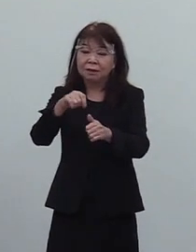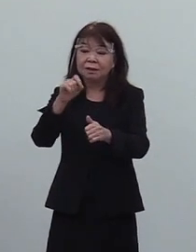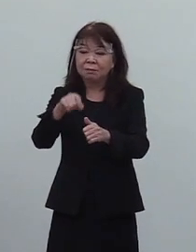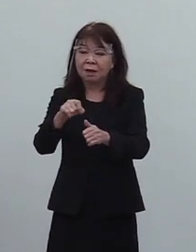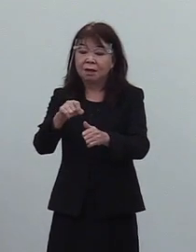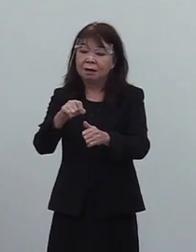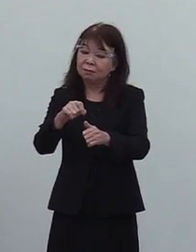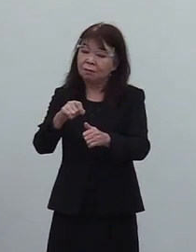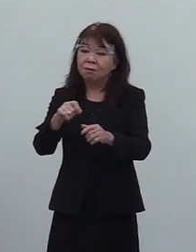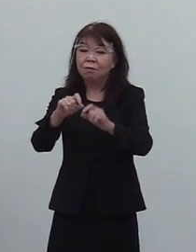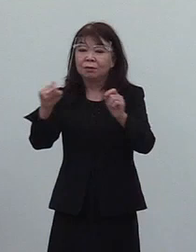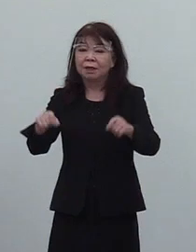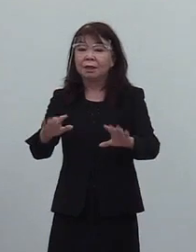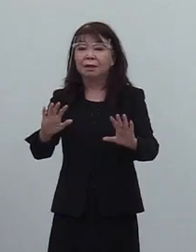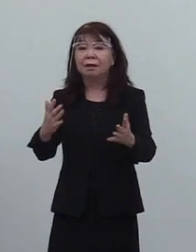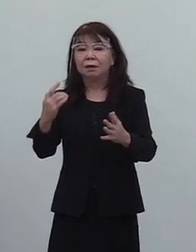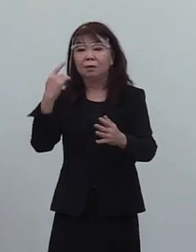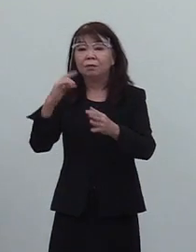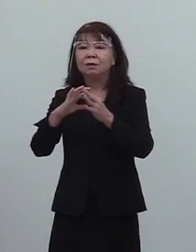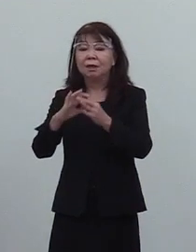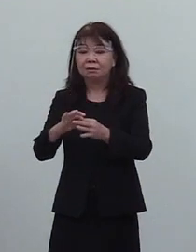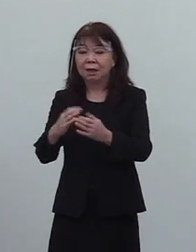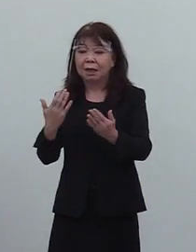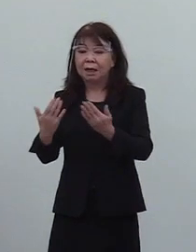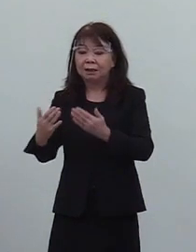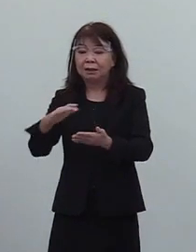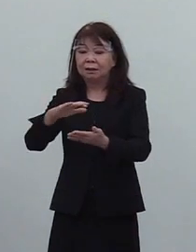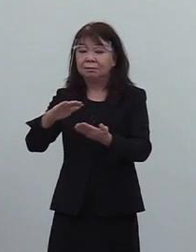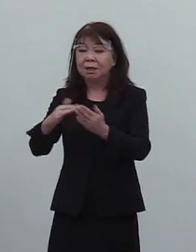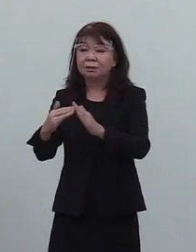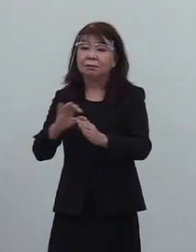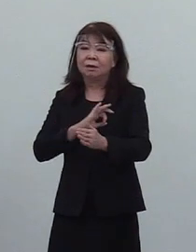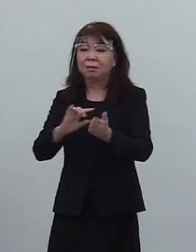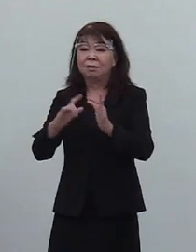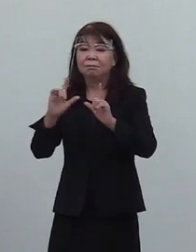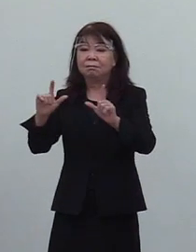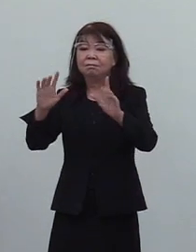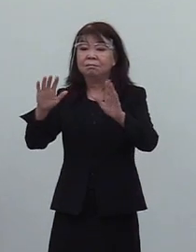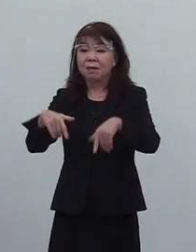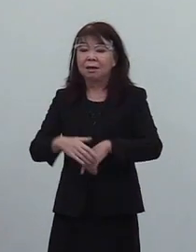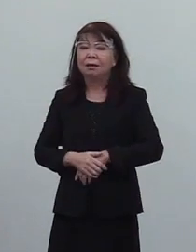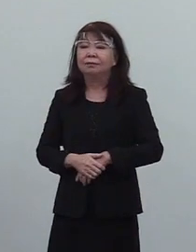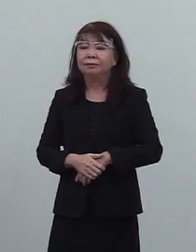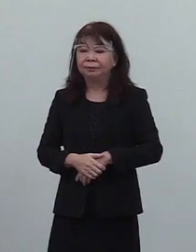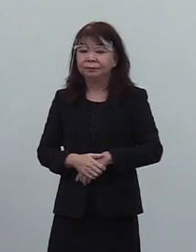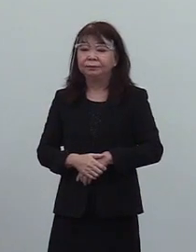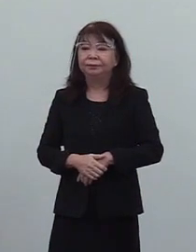と思いますので、立山町のという形で公表しています。 ありがとうございます。